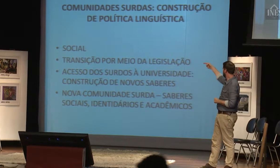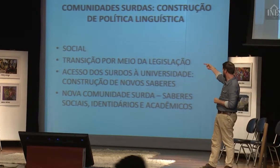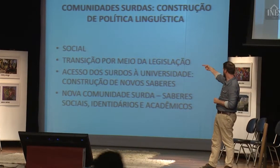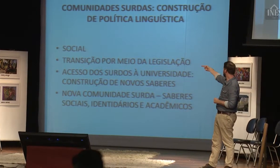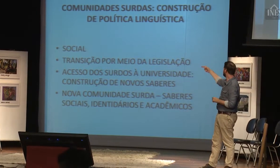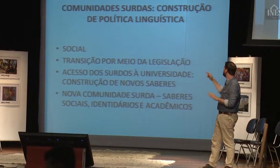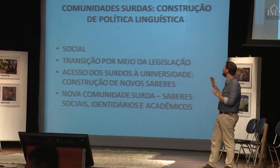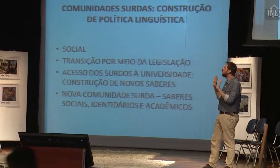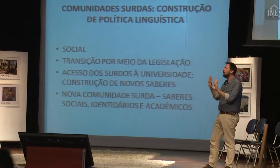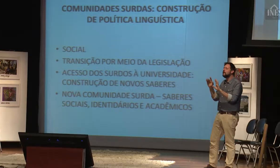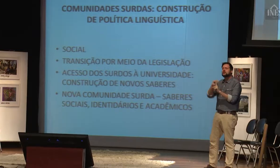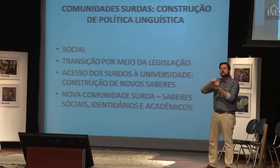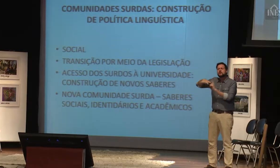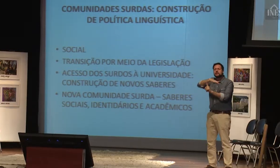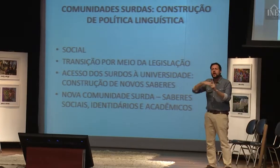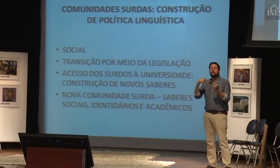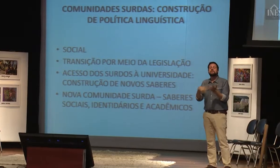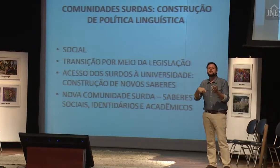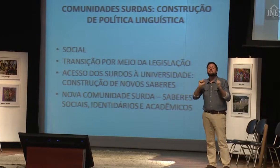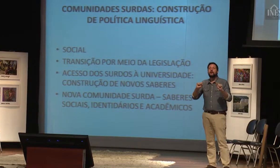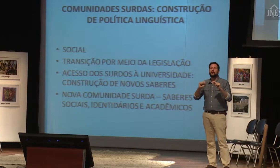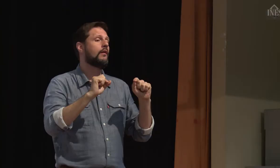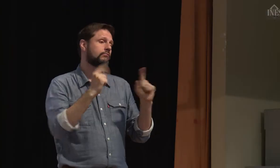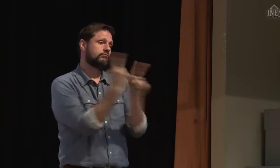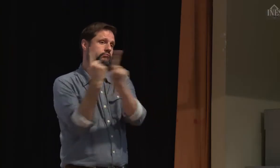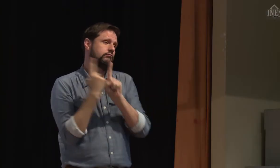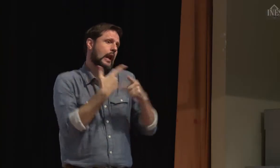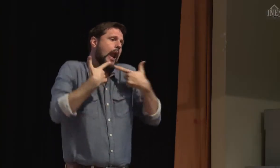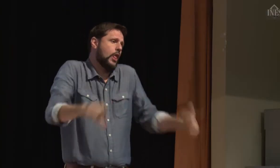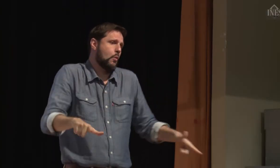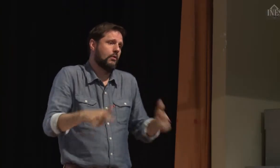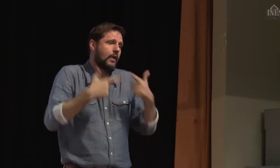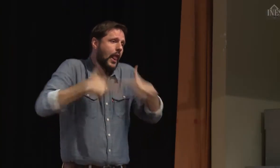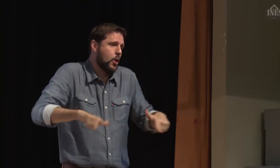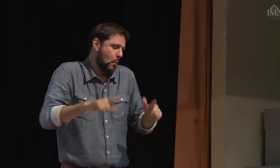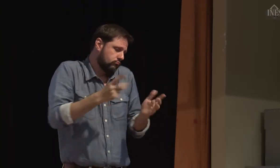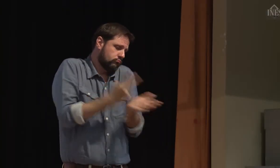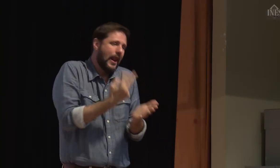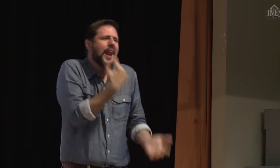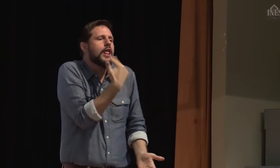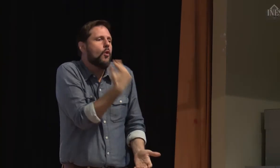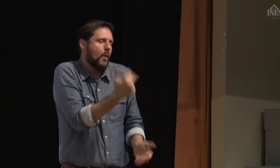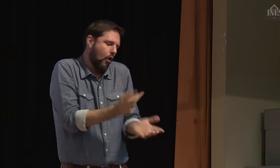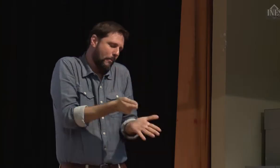social. Né? Então, o principal é o social. O que tem o social? Esse encontro, porque é o encontro linguístico,